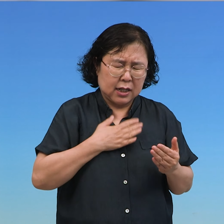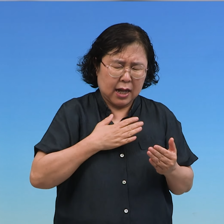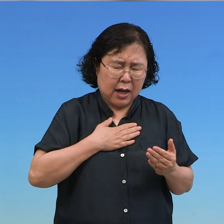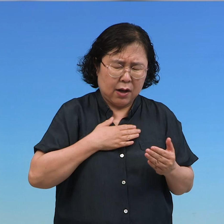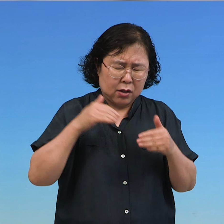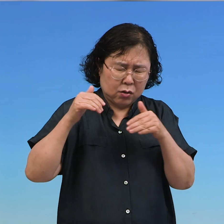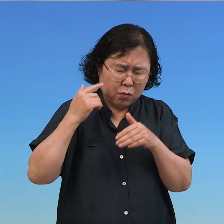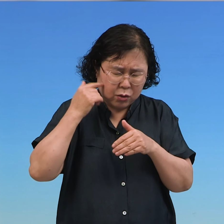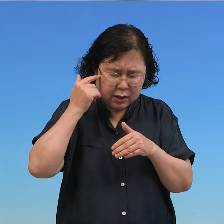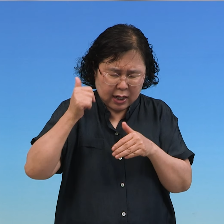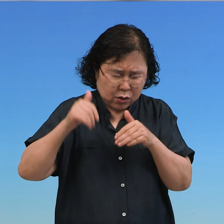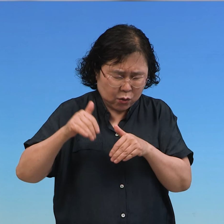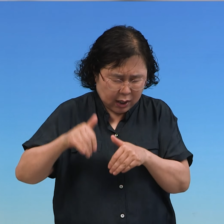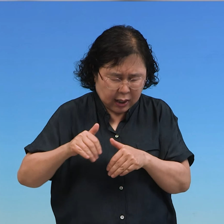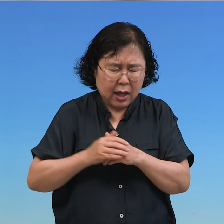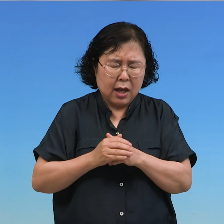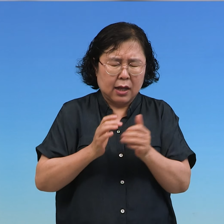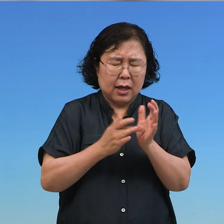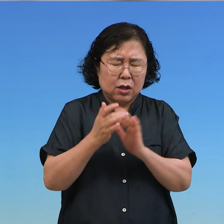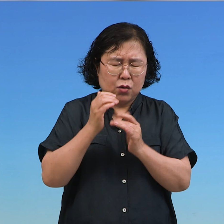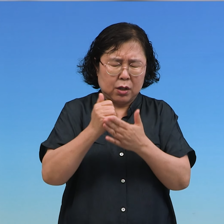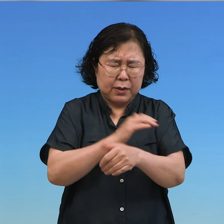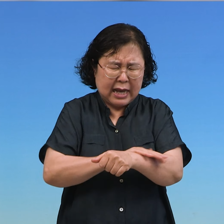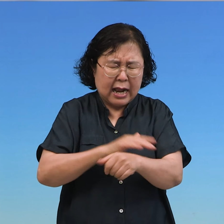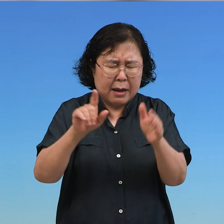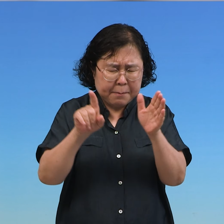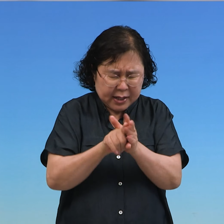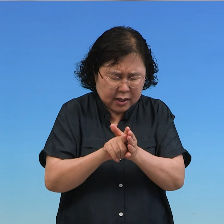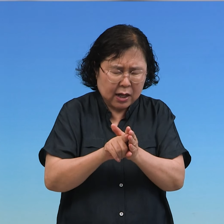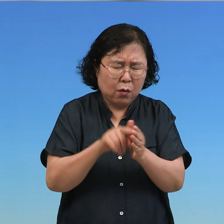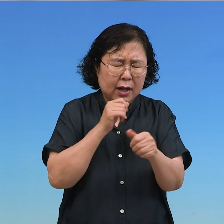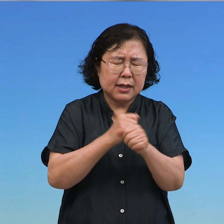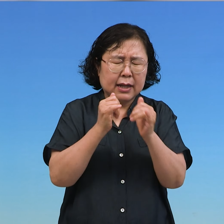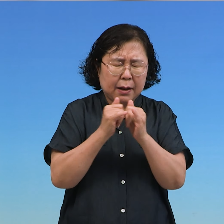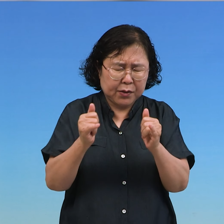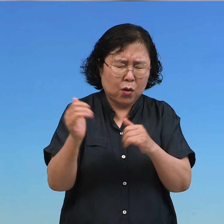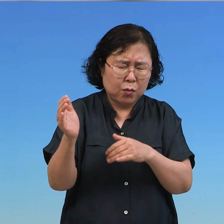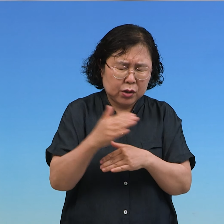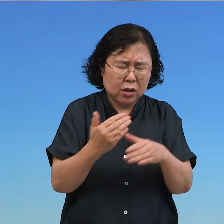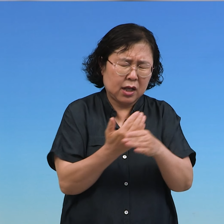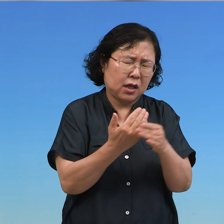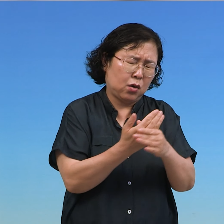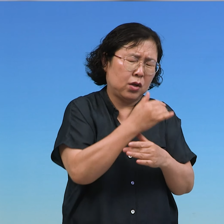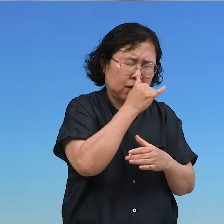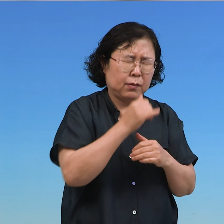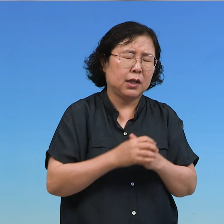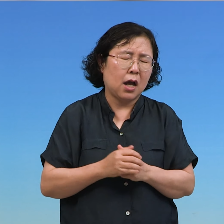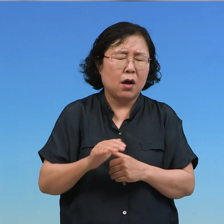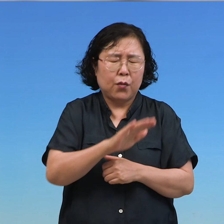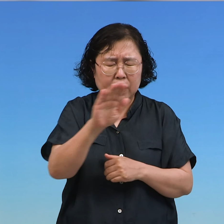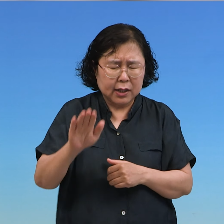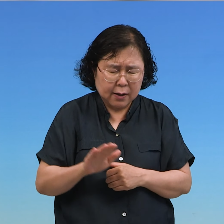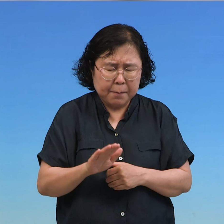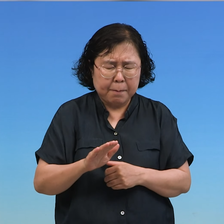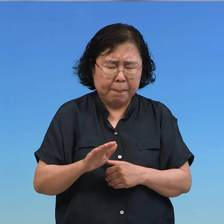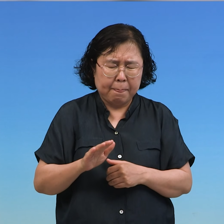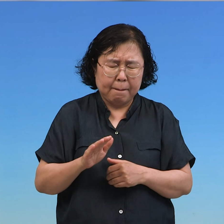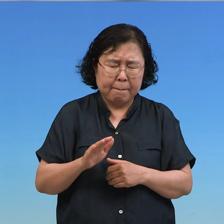또 예수 잘 믿는다고 하는 사람들에게 종종 일어나고 있습니다 하나님 우리는